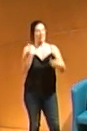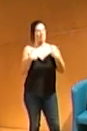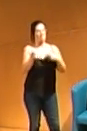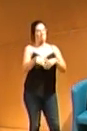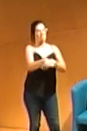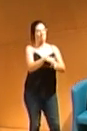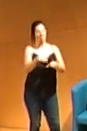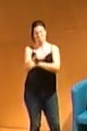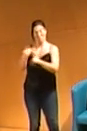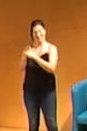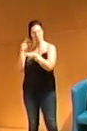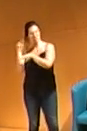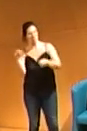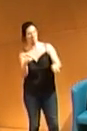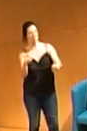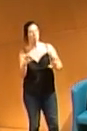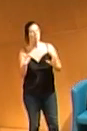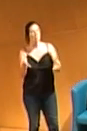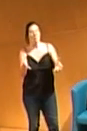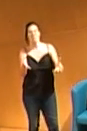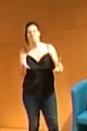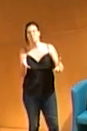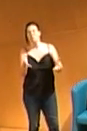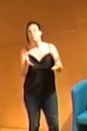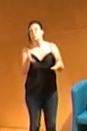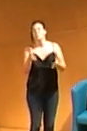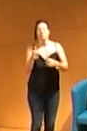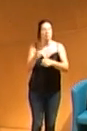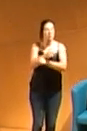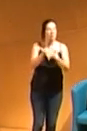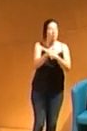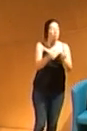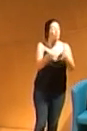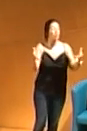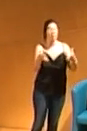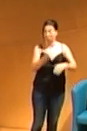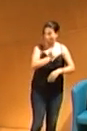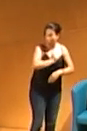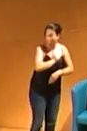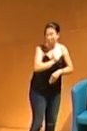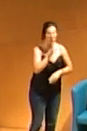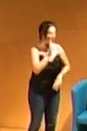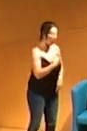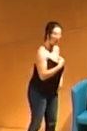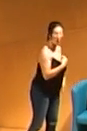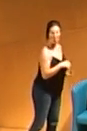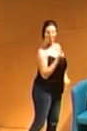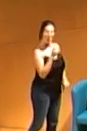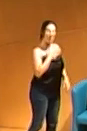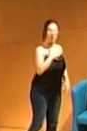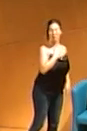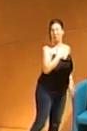société où règne de manière majeure individualisme, narcissisme,